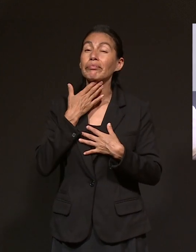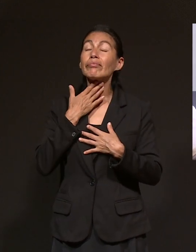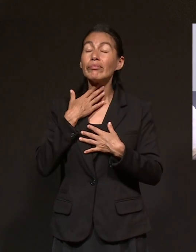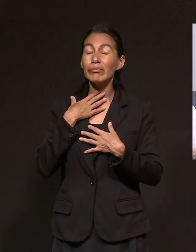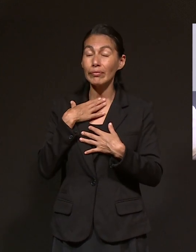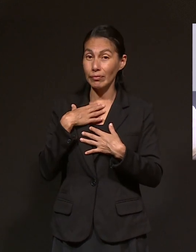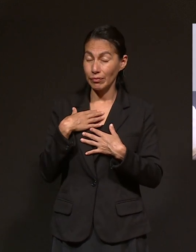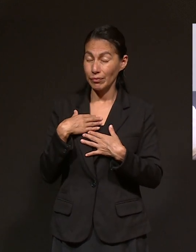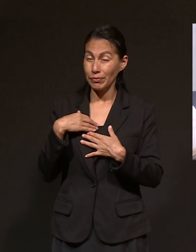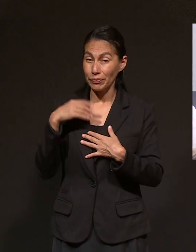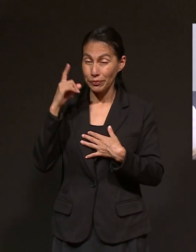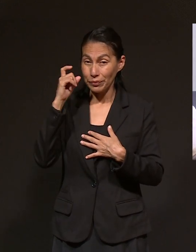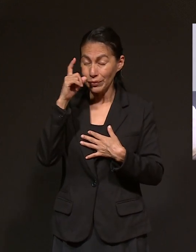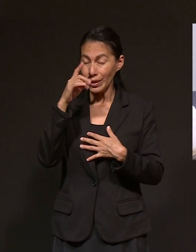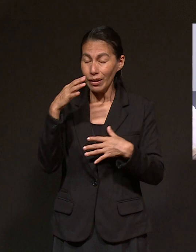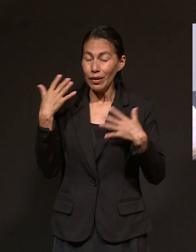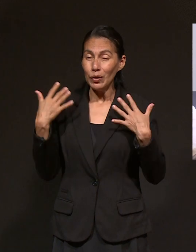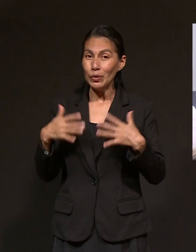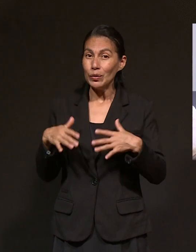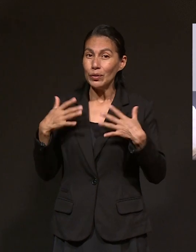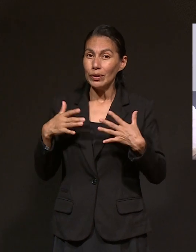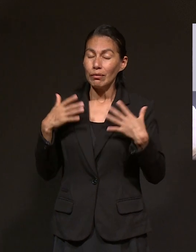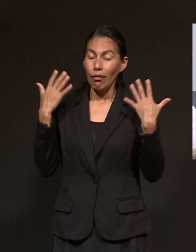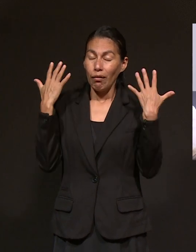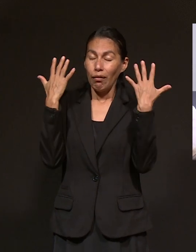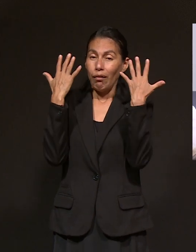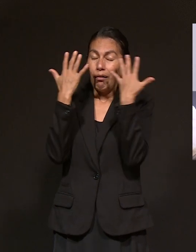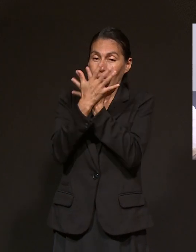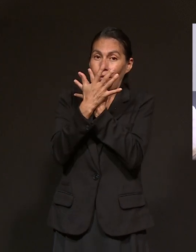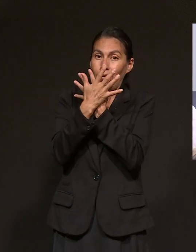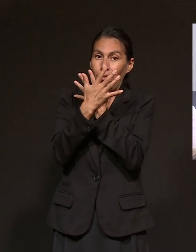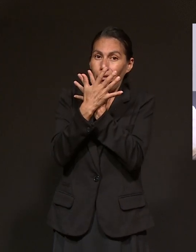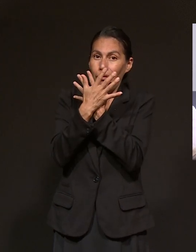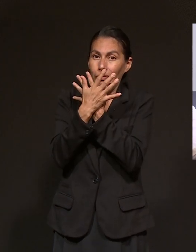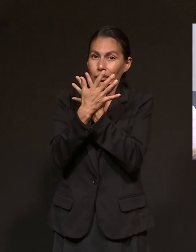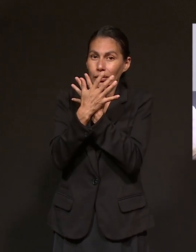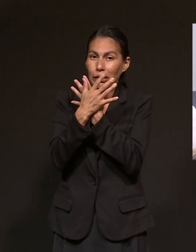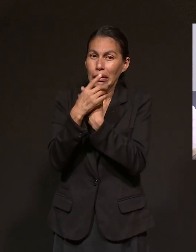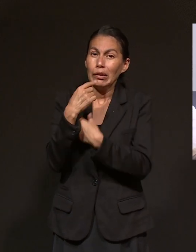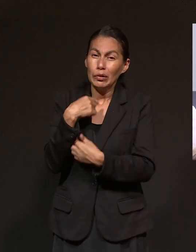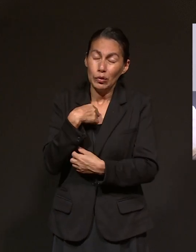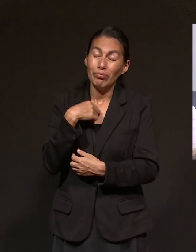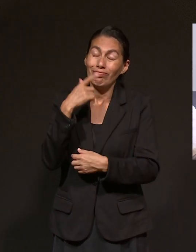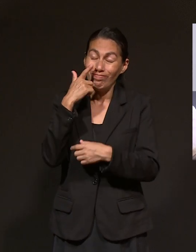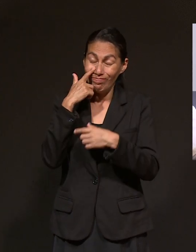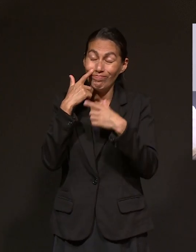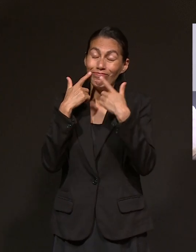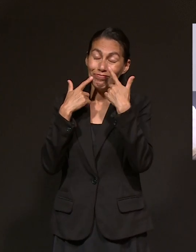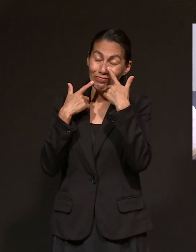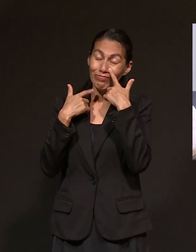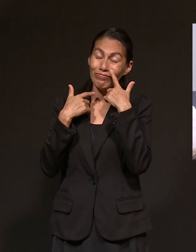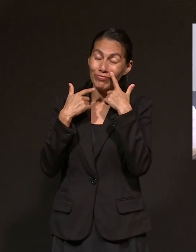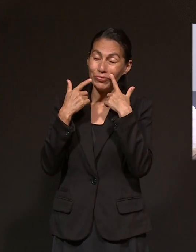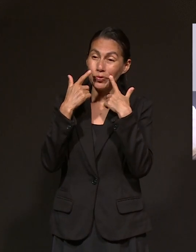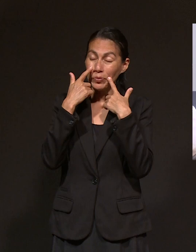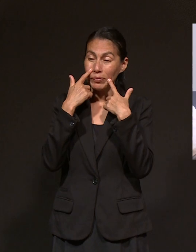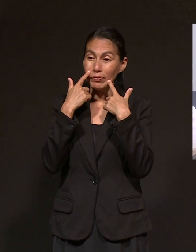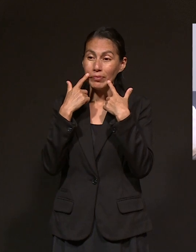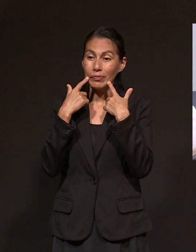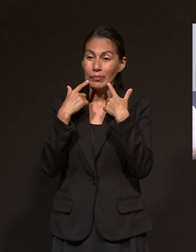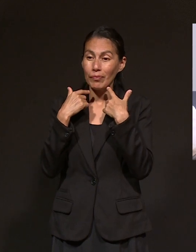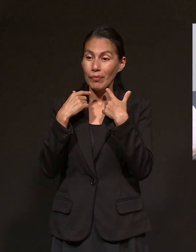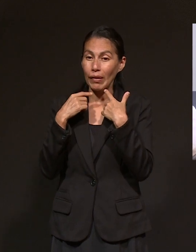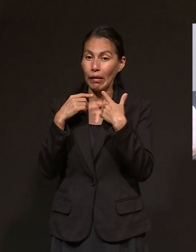Guerrero, tragué grueso, sentí un nudo aquí. Sentí un nudo aquí y lloré.